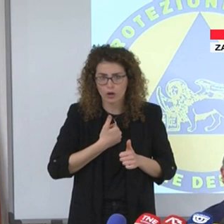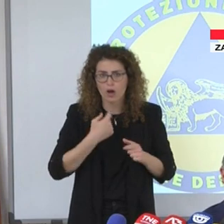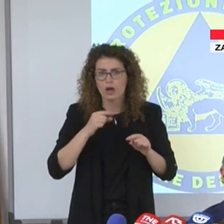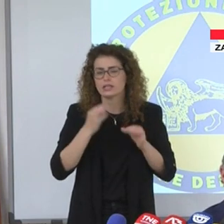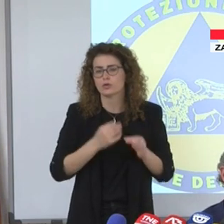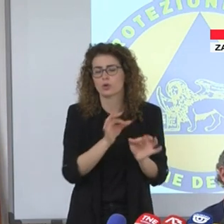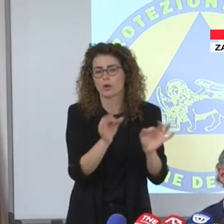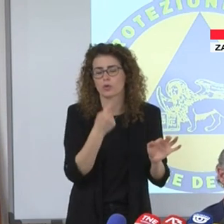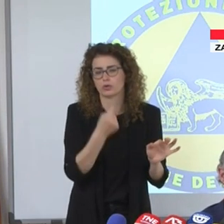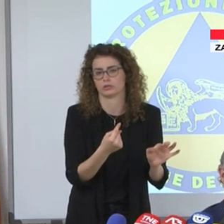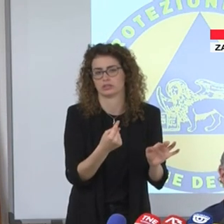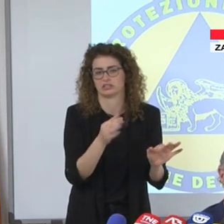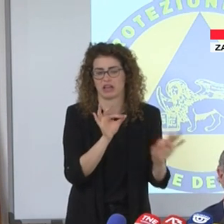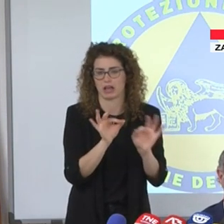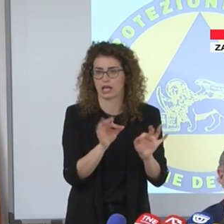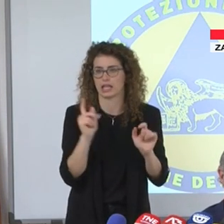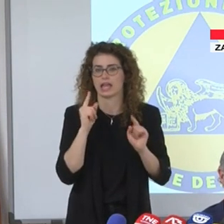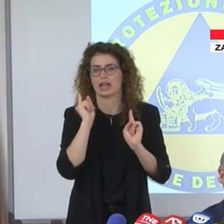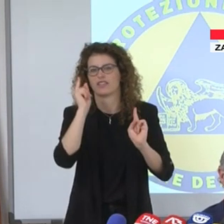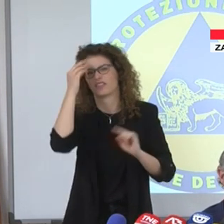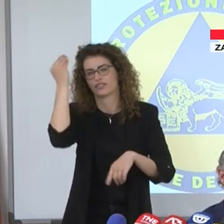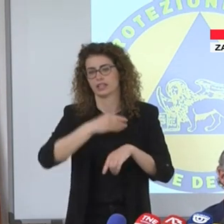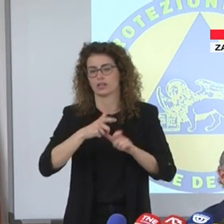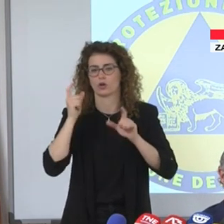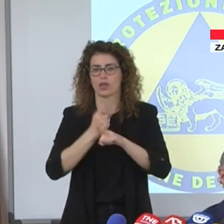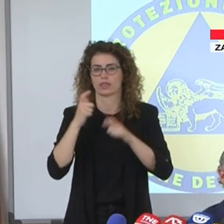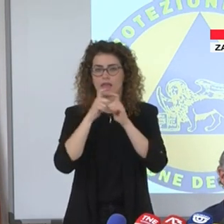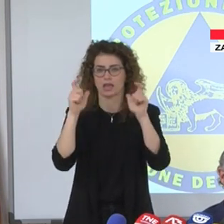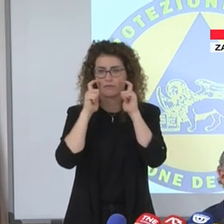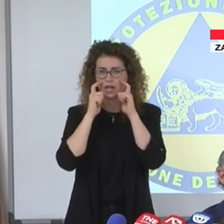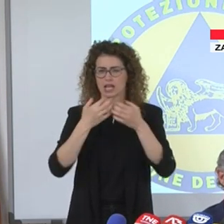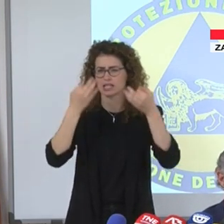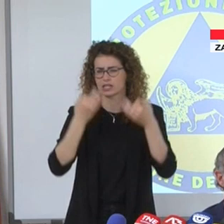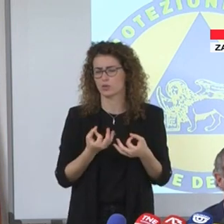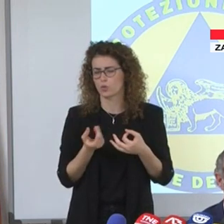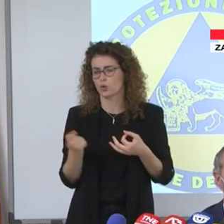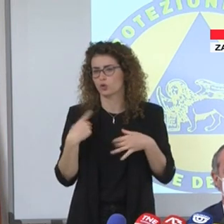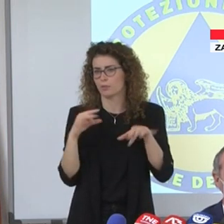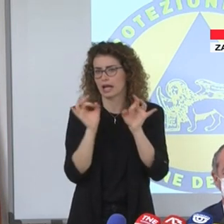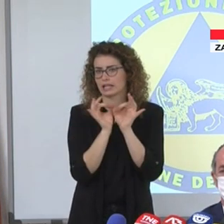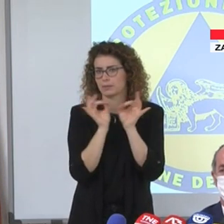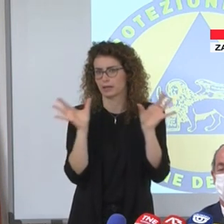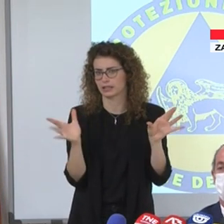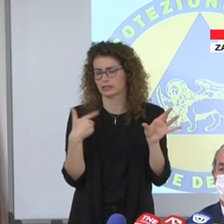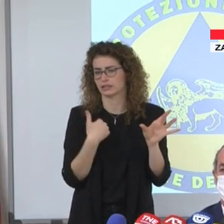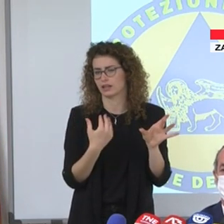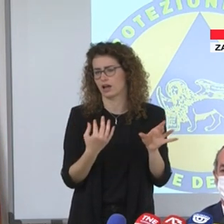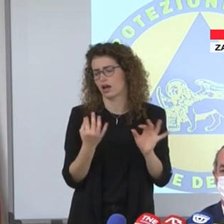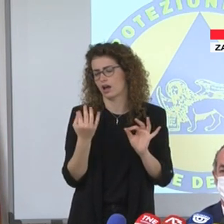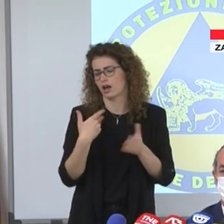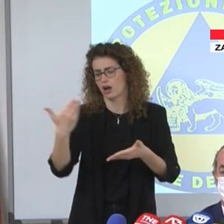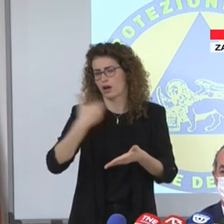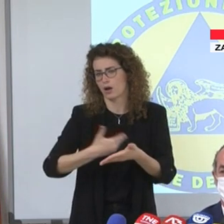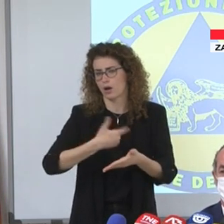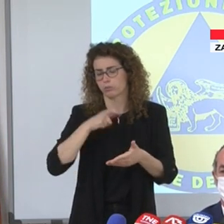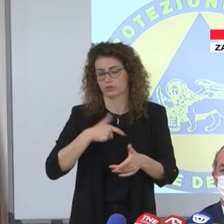portare la mascherina, prima di domani mattina sicuramente arriva qualcosa, perché io obbligo, è una